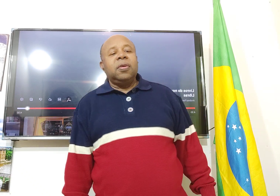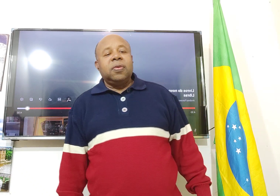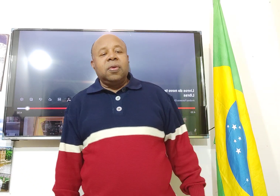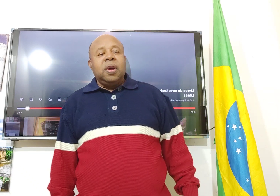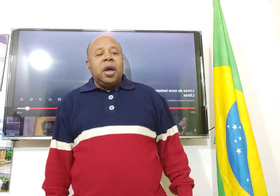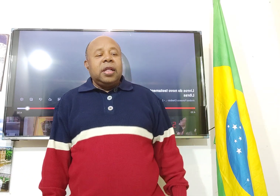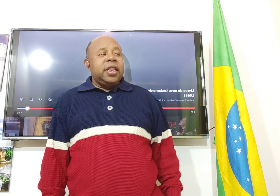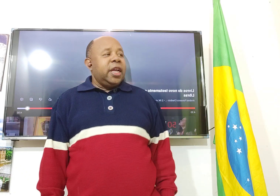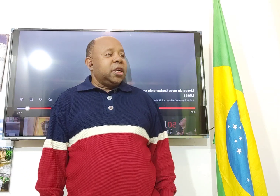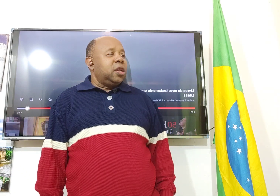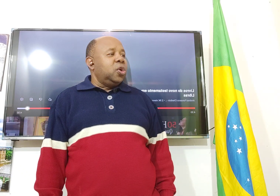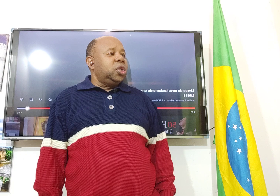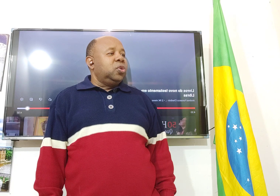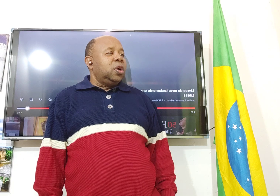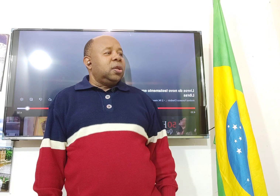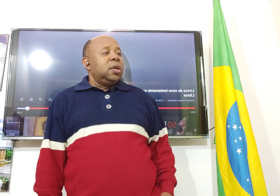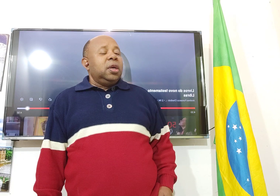Isso. A Andréia